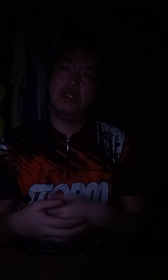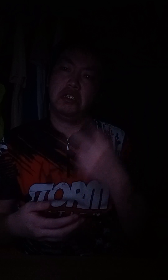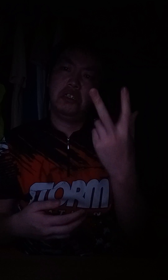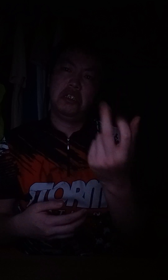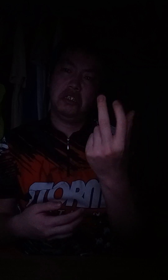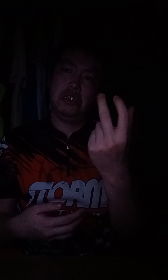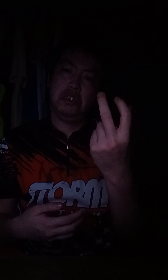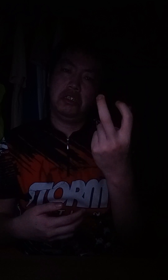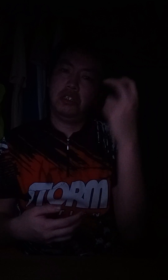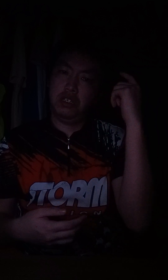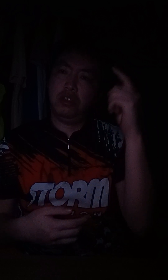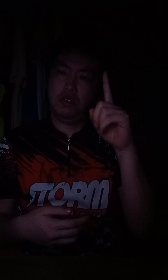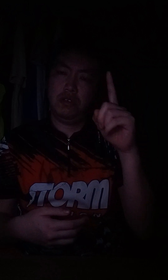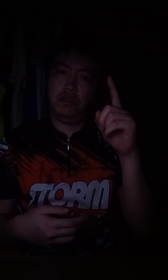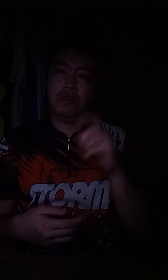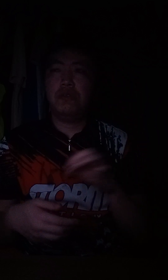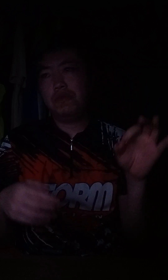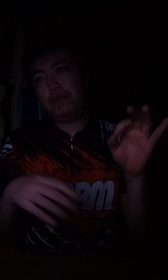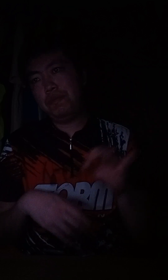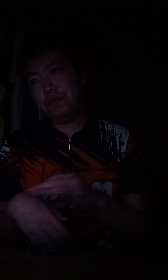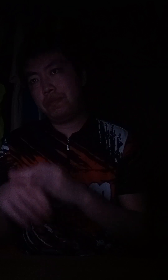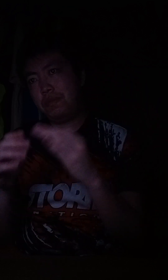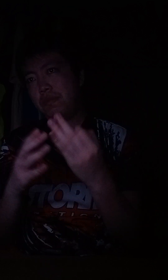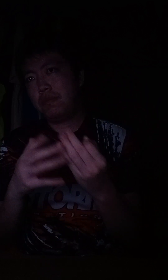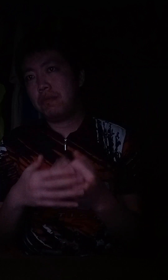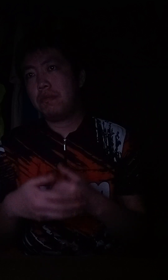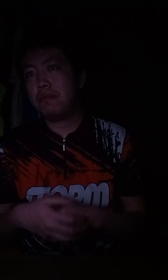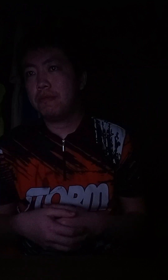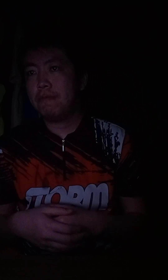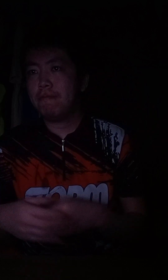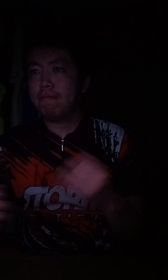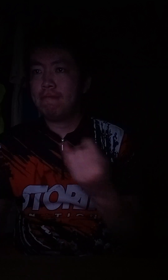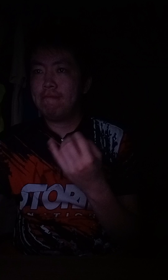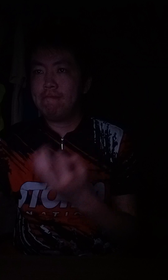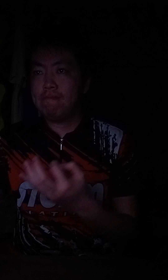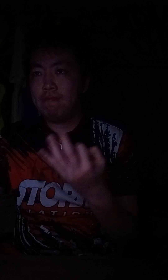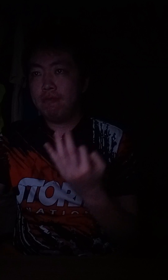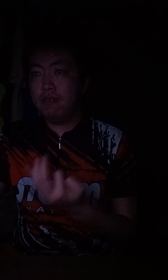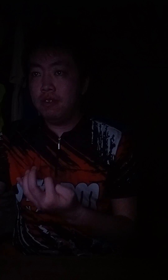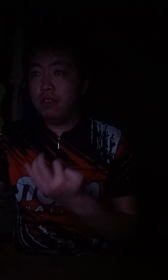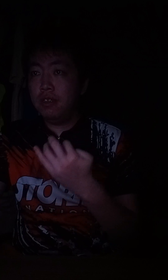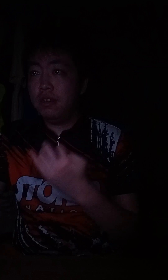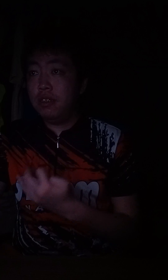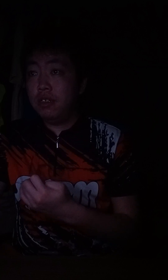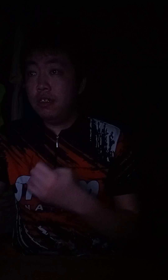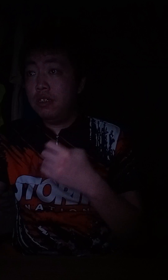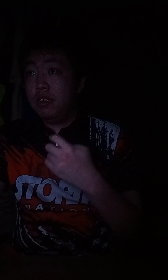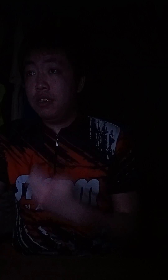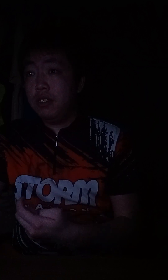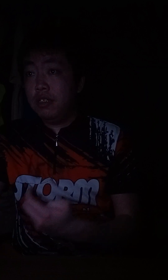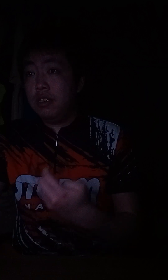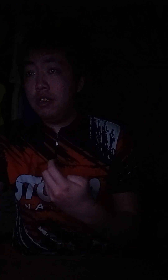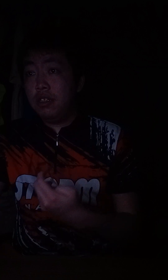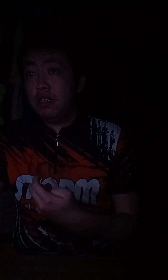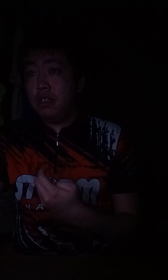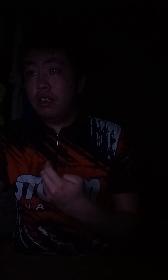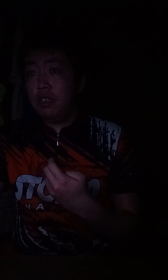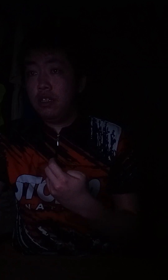여부도 공중화장실 내 주요 점검 대상입니다. 범죄 예방 구성물 설치를 통해 범죄 발생이 크게 줄었고